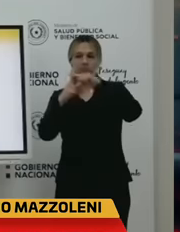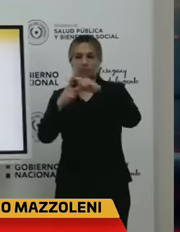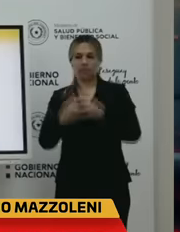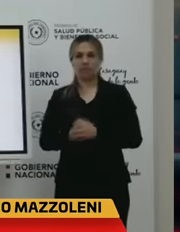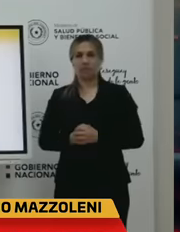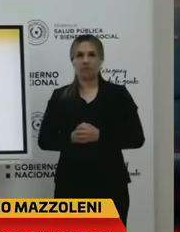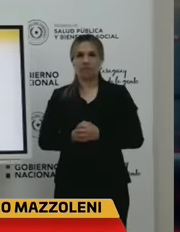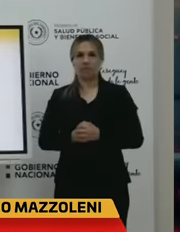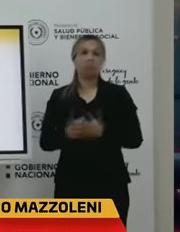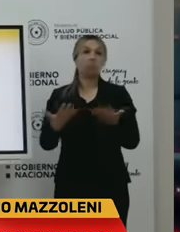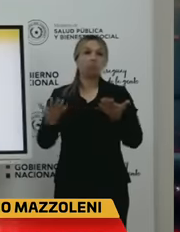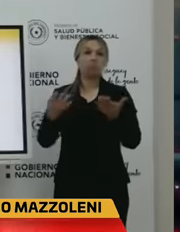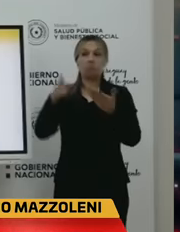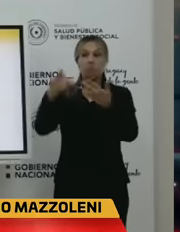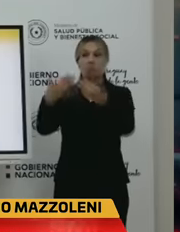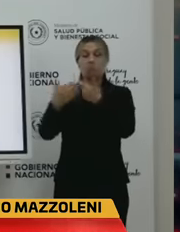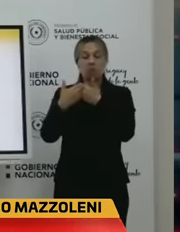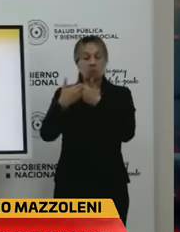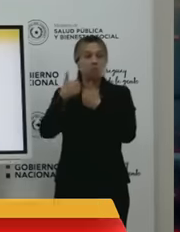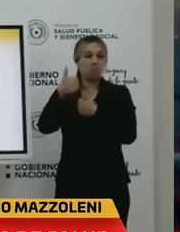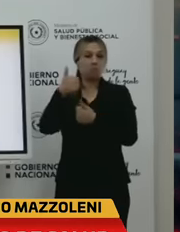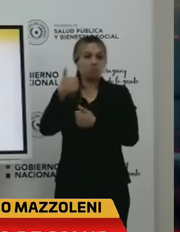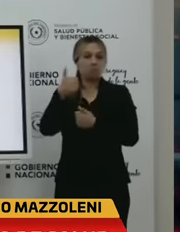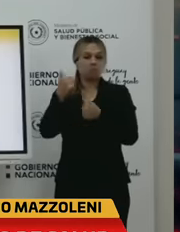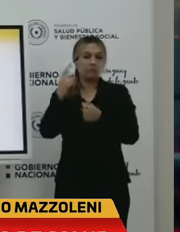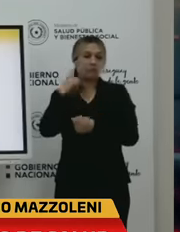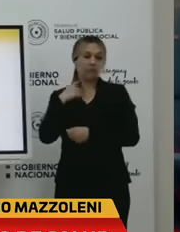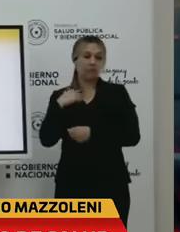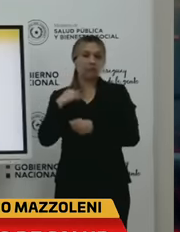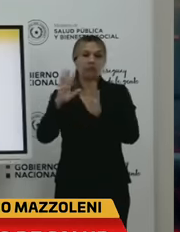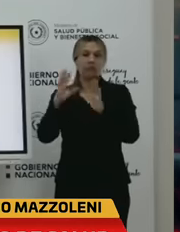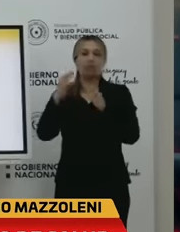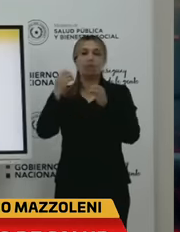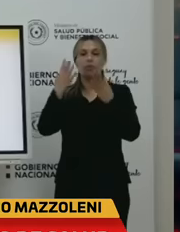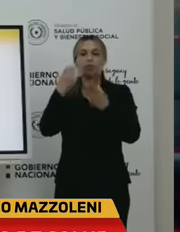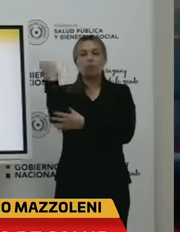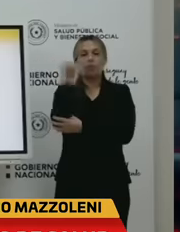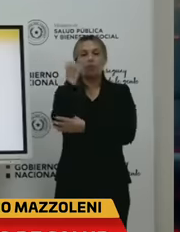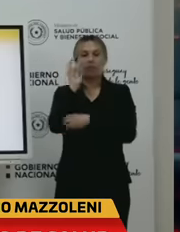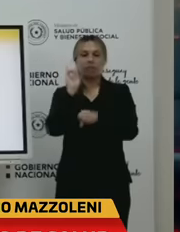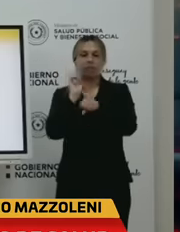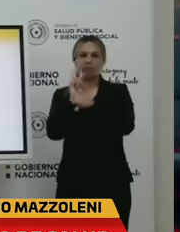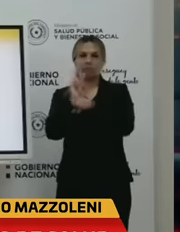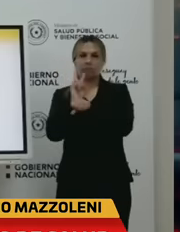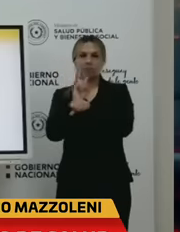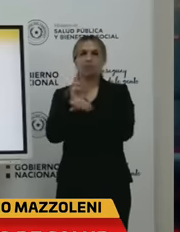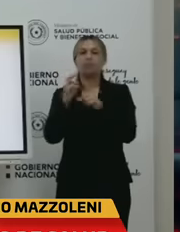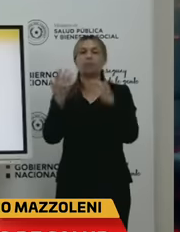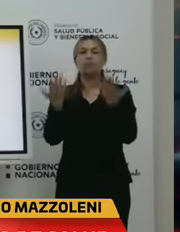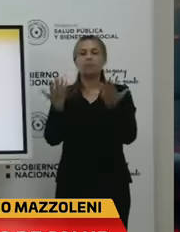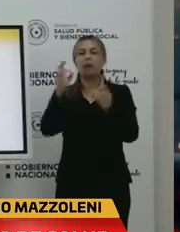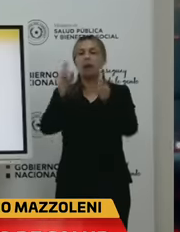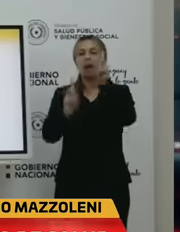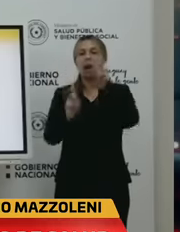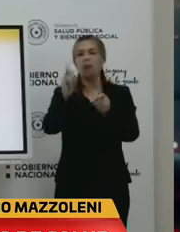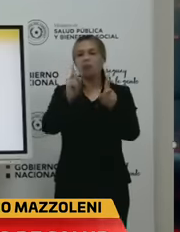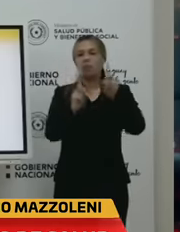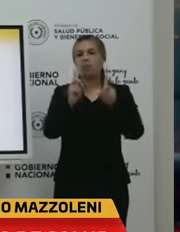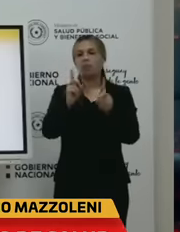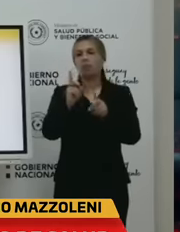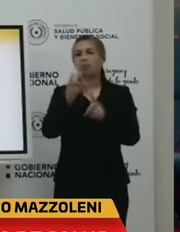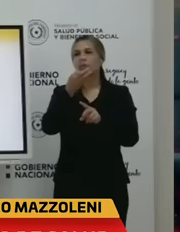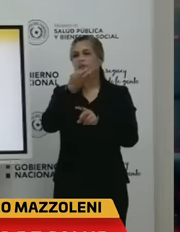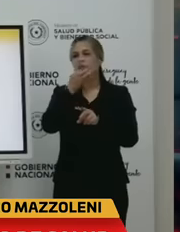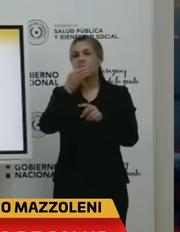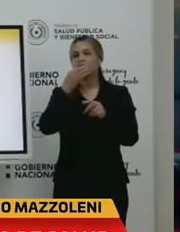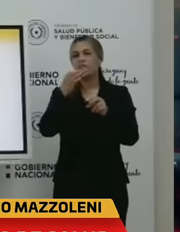pregunta muy válida. Es ciertamente así. Hay que tener un poco de cuidado. Hay algunos elementos de mayor